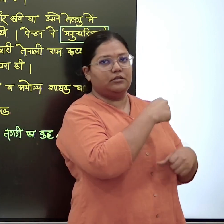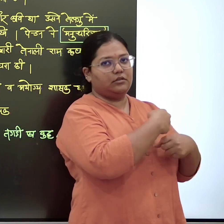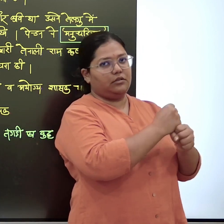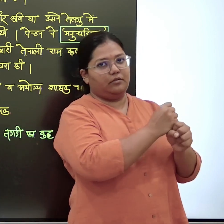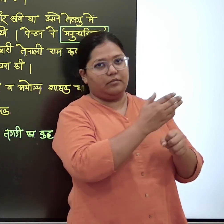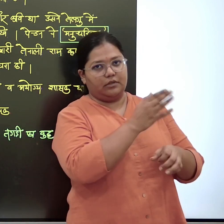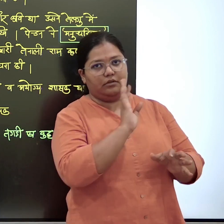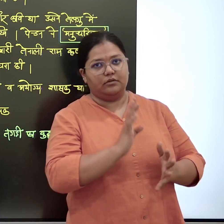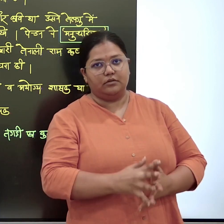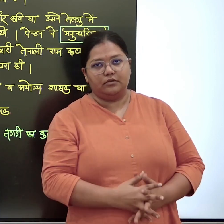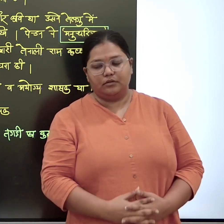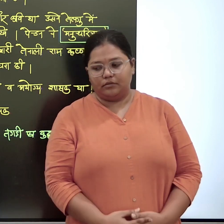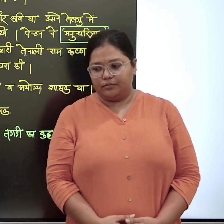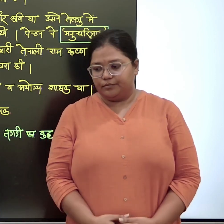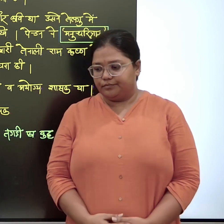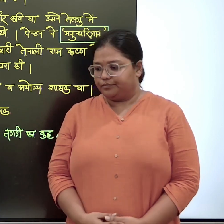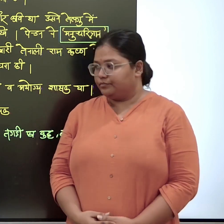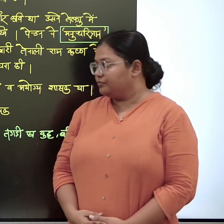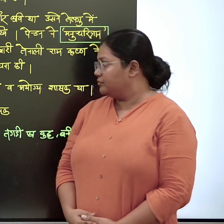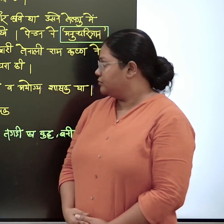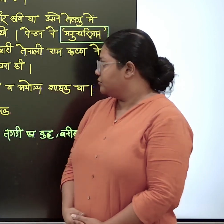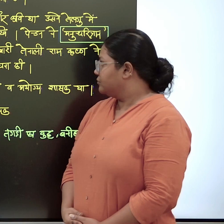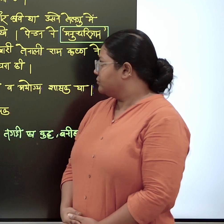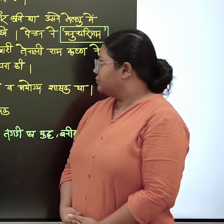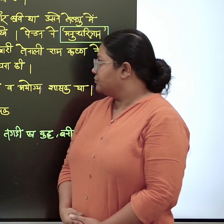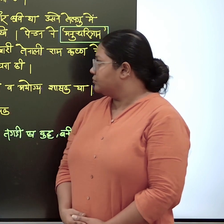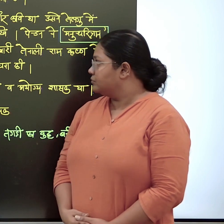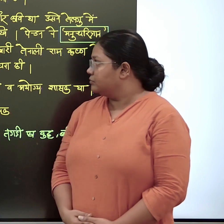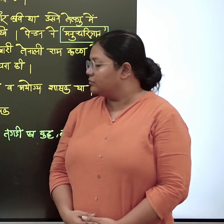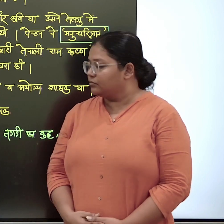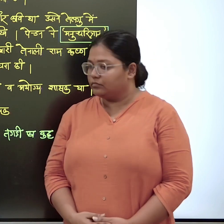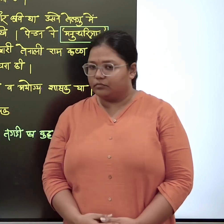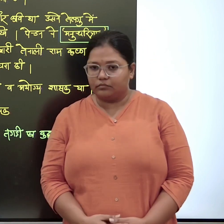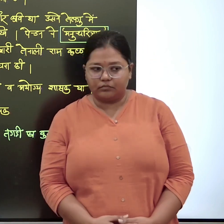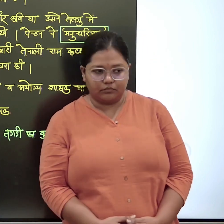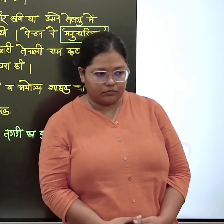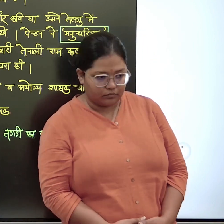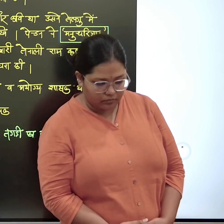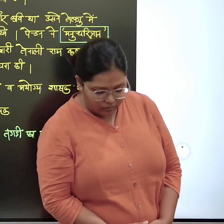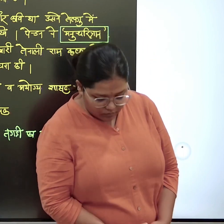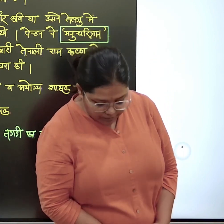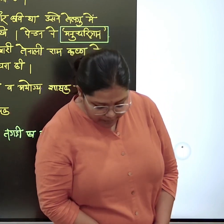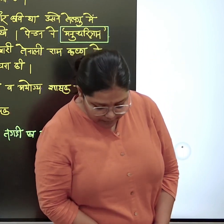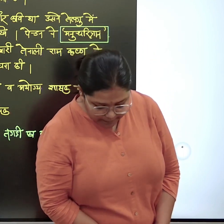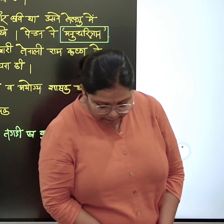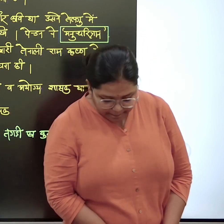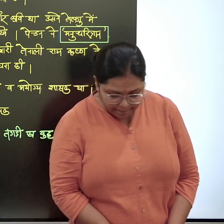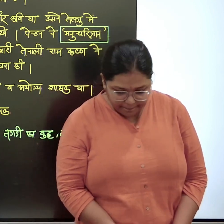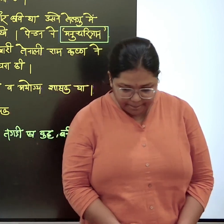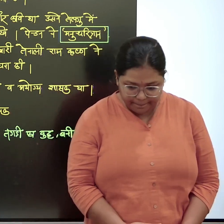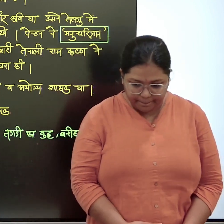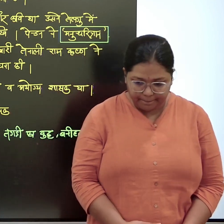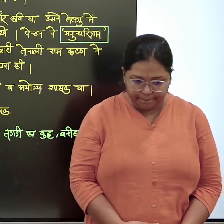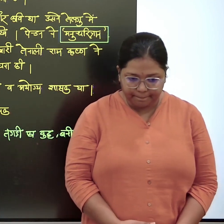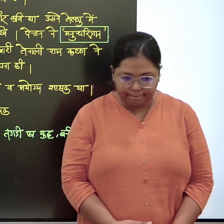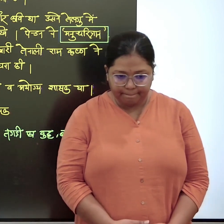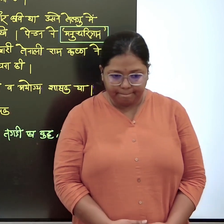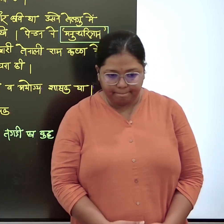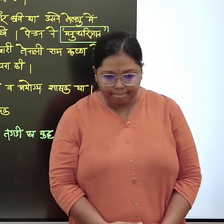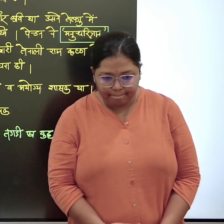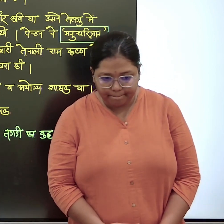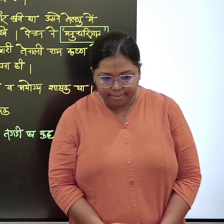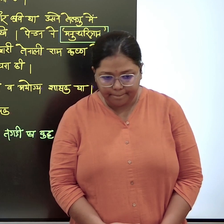ठीक है। और उनके ही दरबार में जो कवि थे पेंदन, है ना, पेंदन ने क्या लिखा